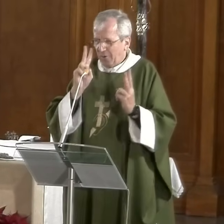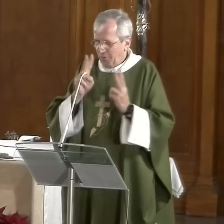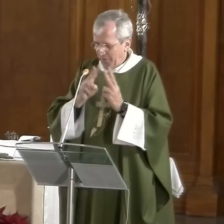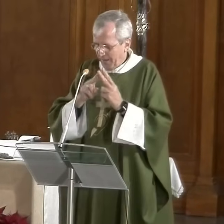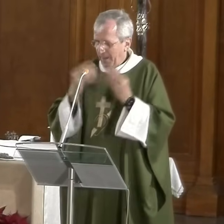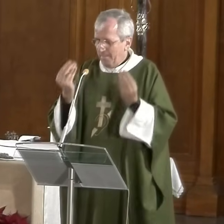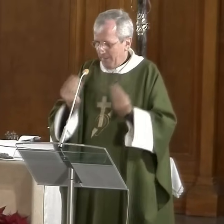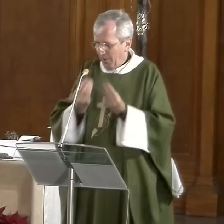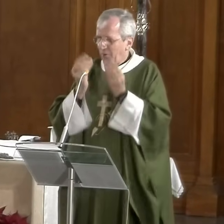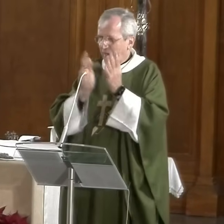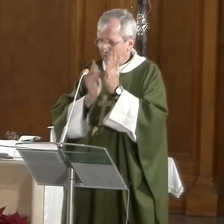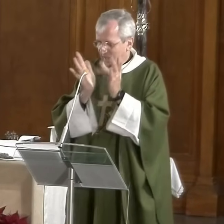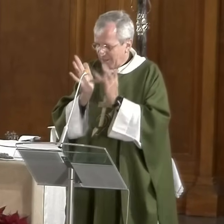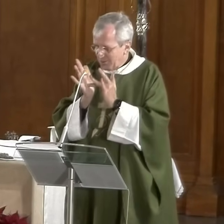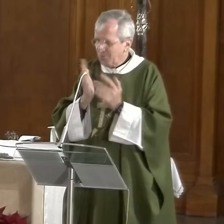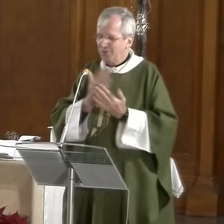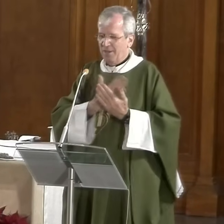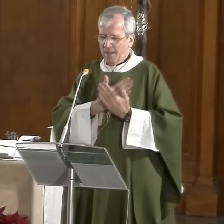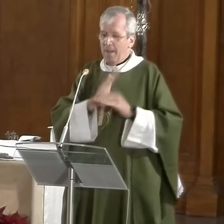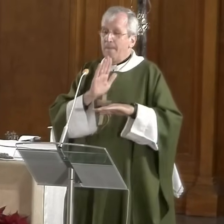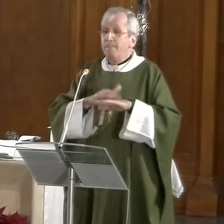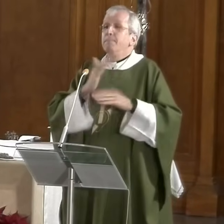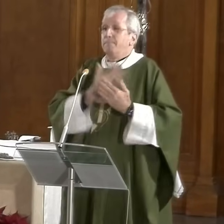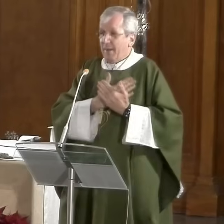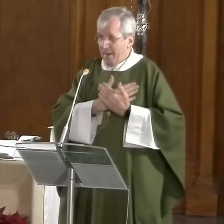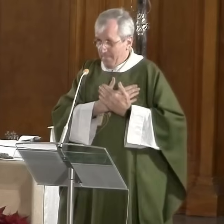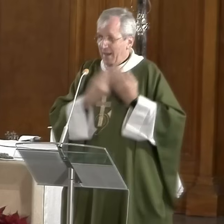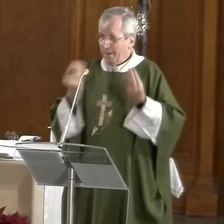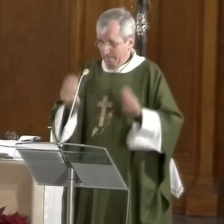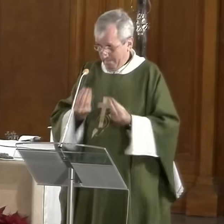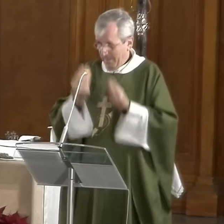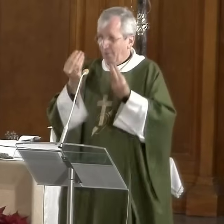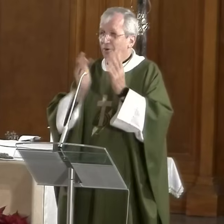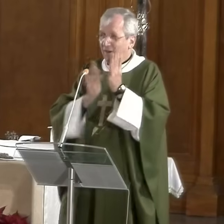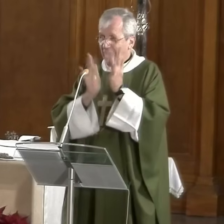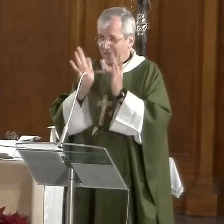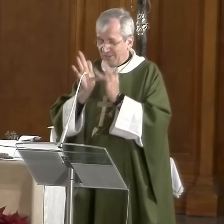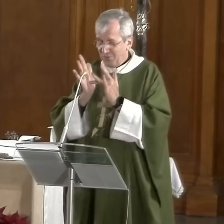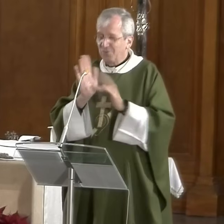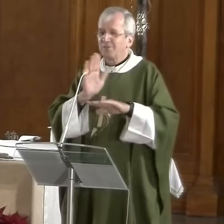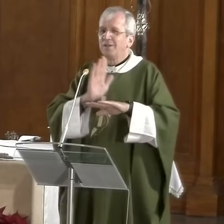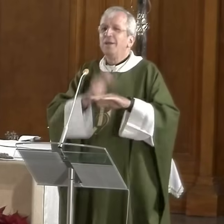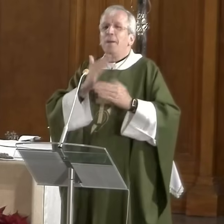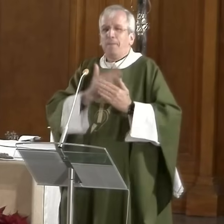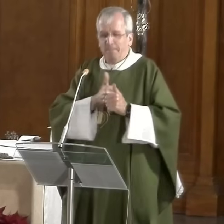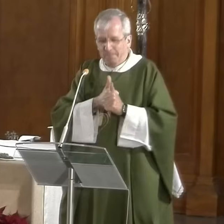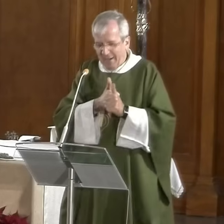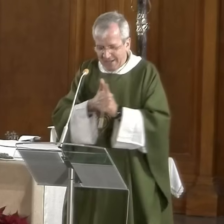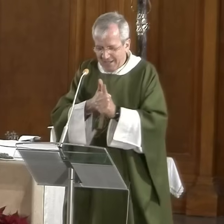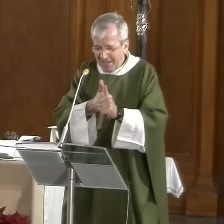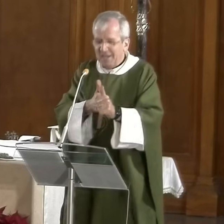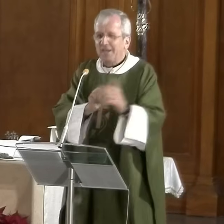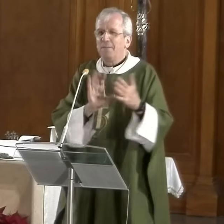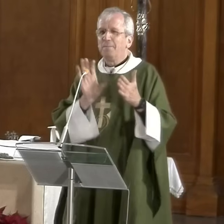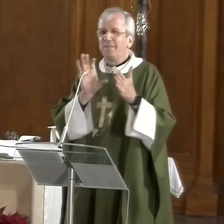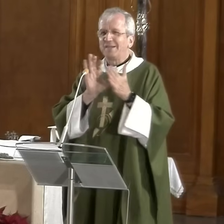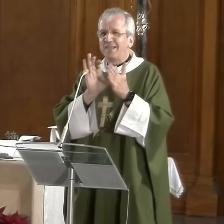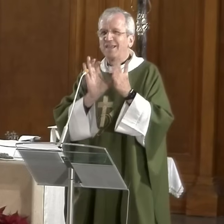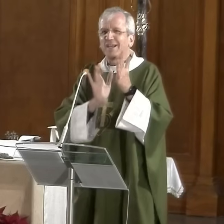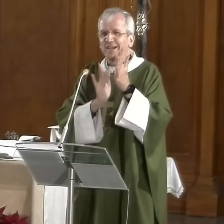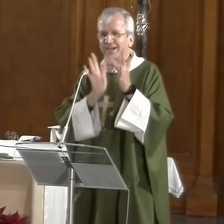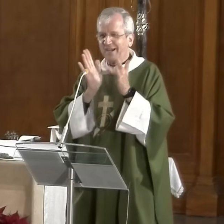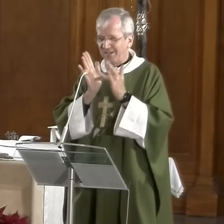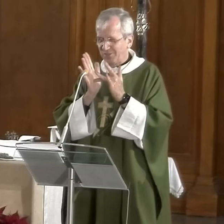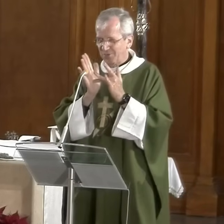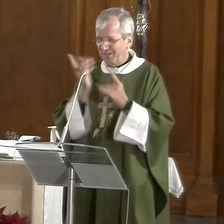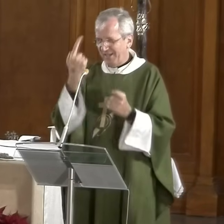Para conocer mejor a Jesús, para amar mejor a Jesús, para seguir más de